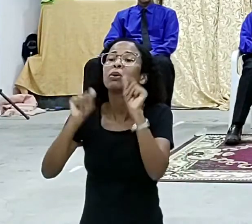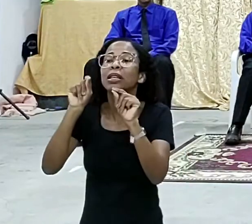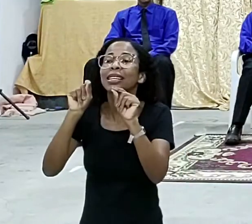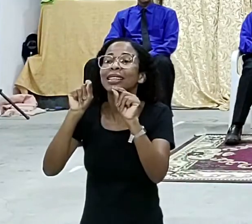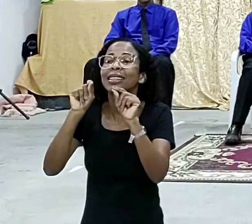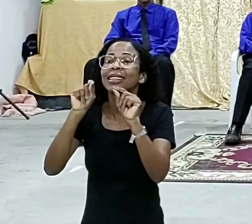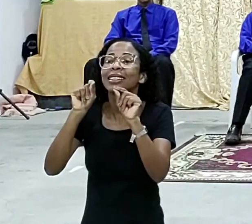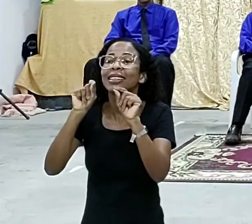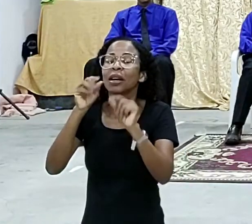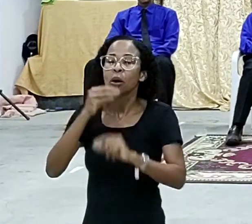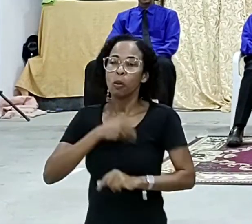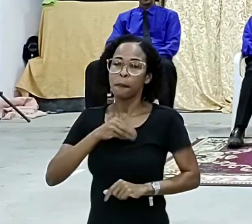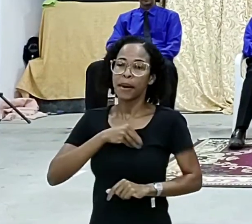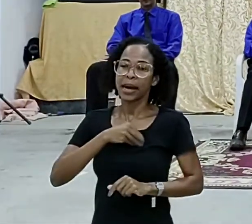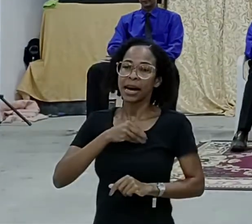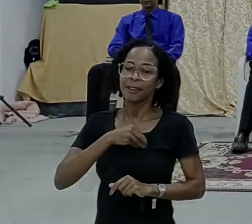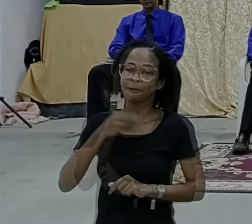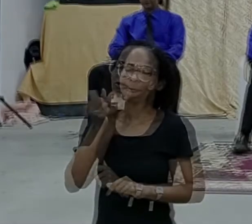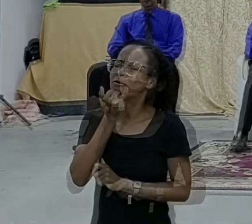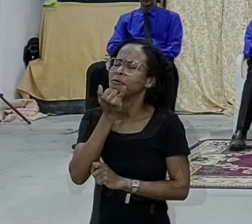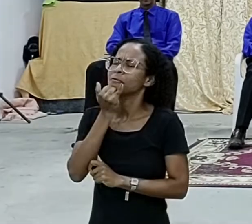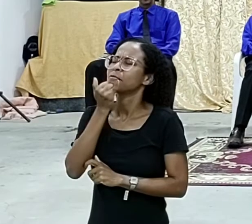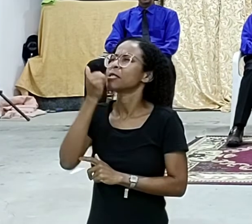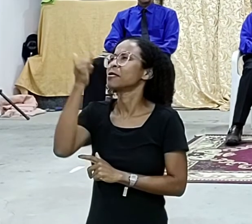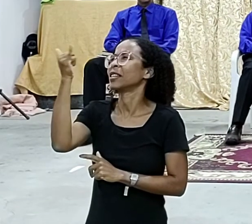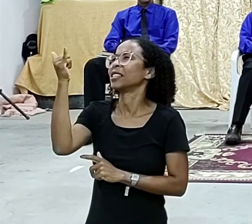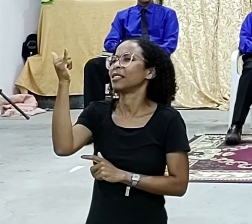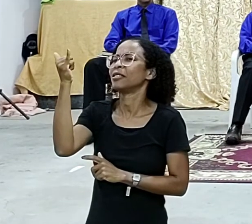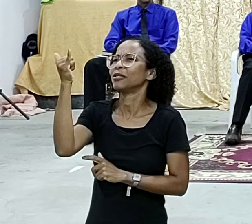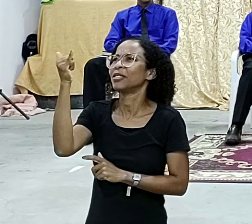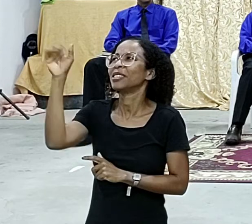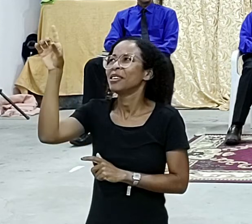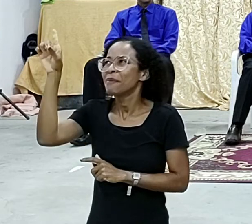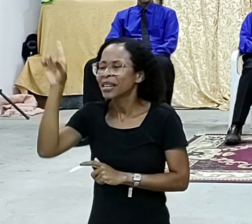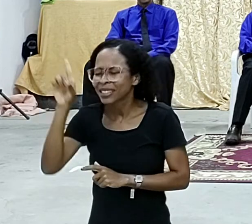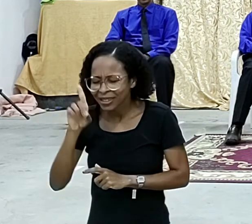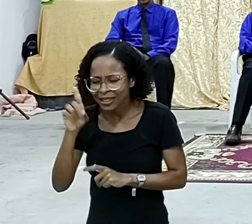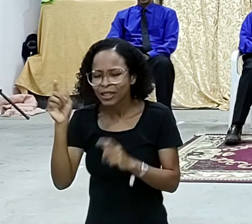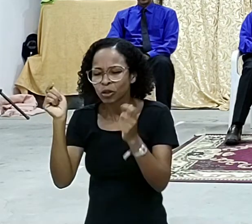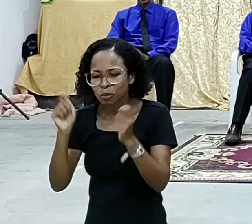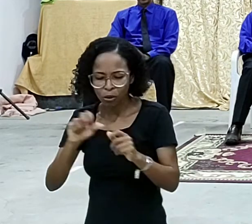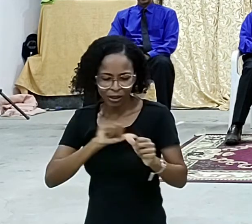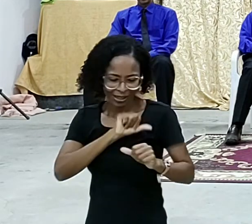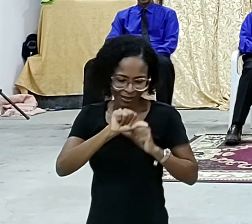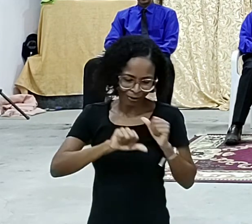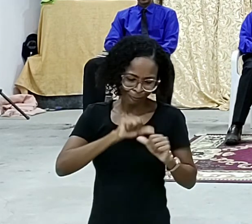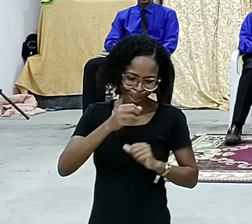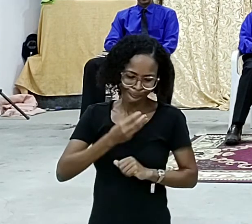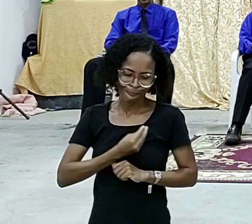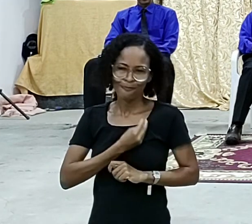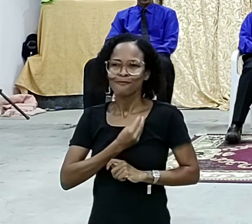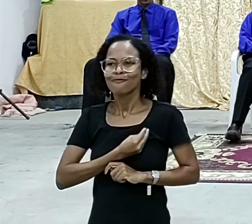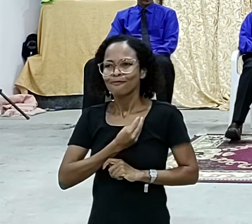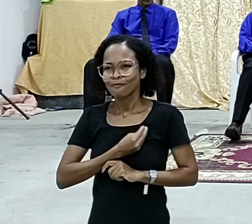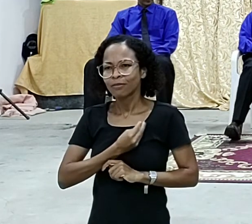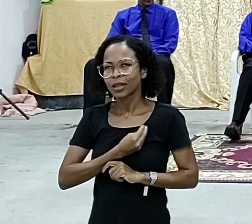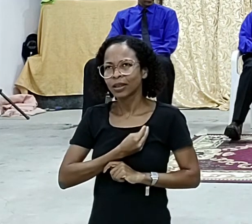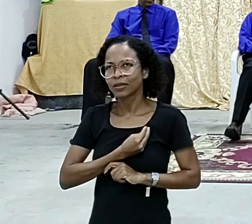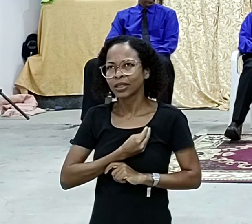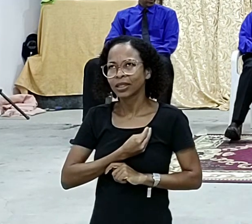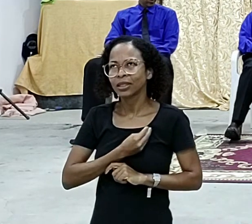posição correta, que é de servir a Cristo para melhor. Quando nós se colocamos na